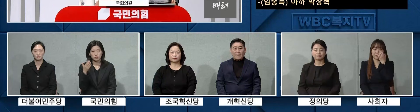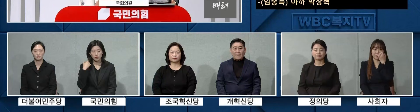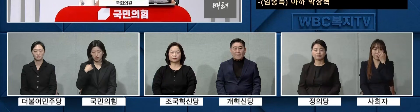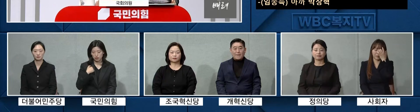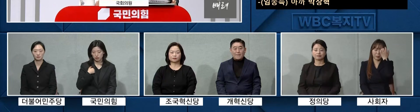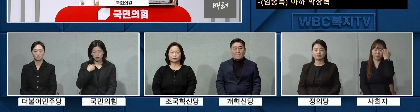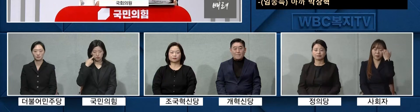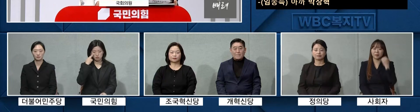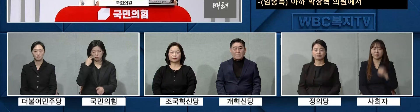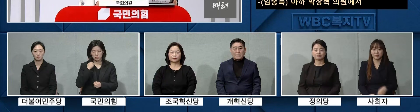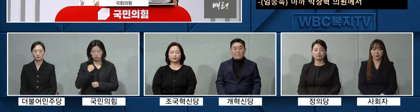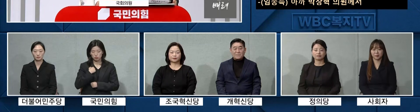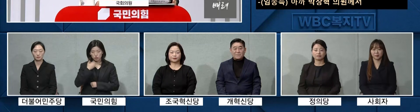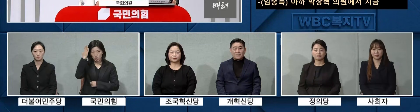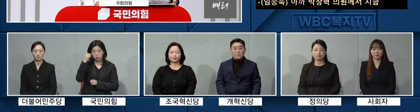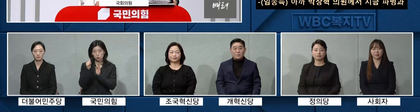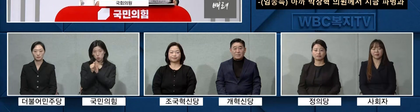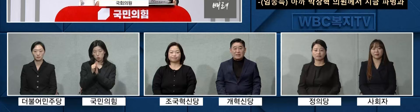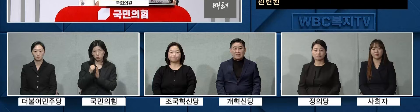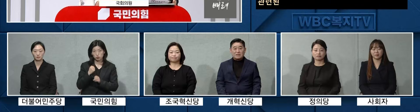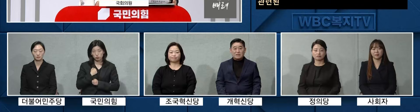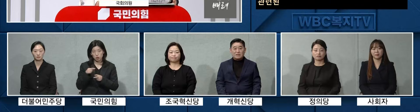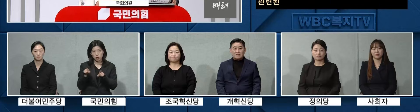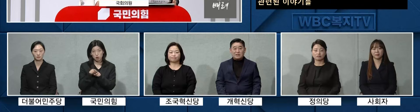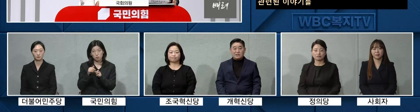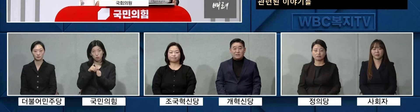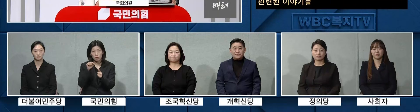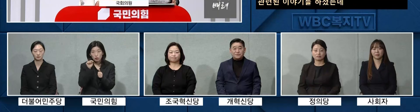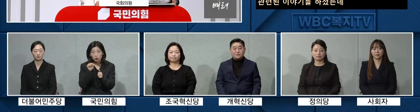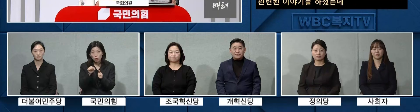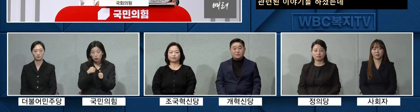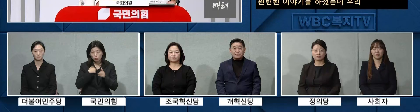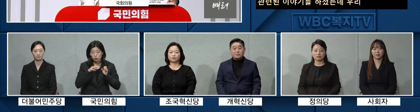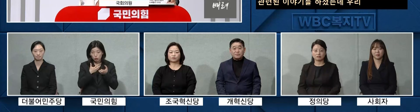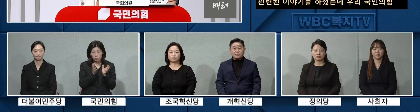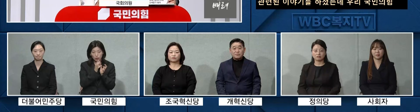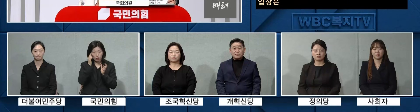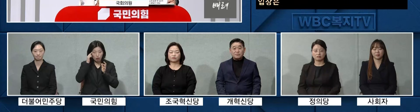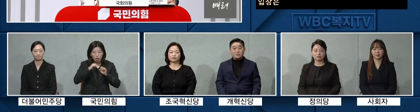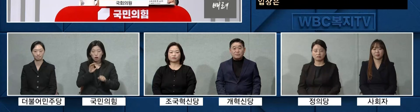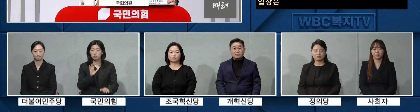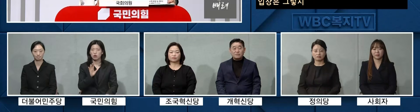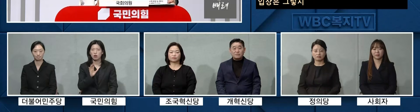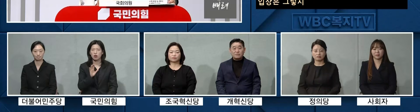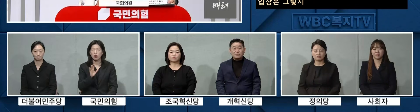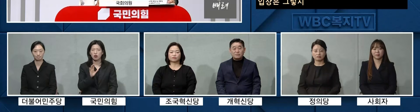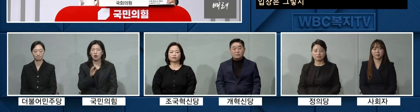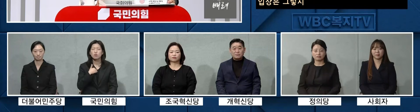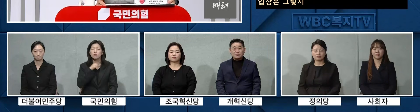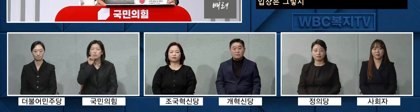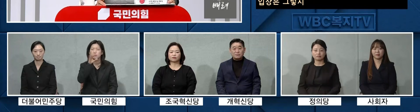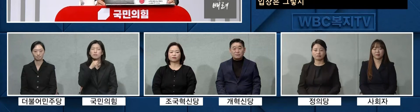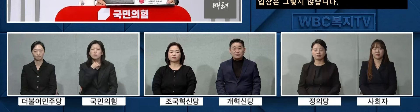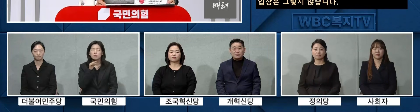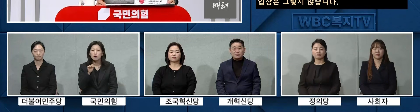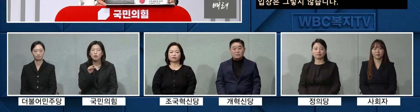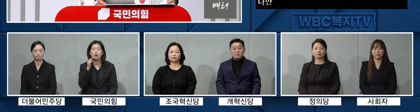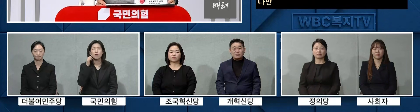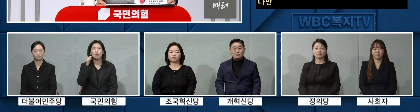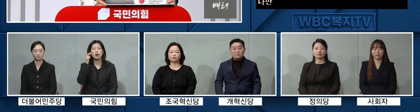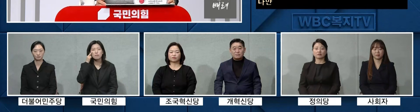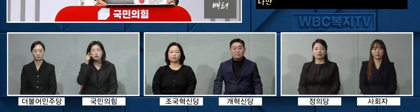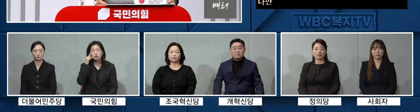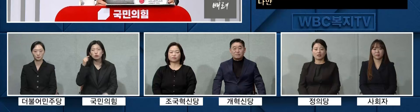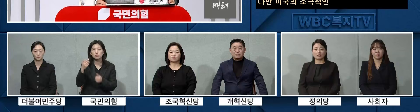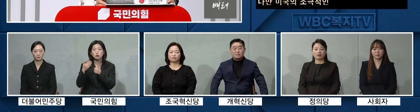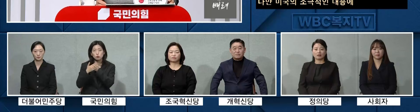이야기를 하셨는데 우리 국민의힘 입장은 그렇지 않습니다. 다만 미국의 소극적인 대응에 대해서 지금 문제를